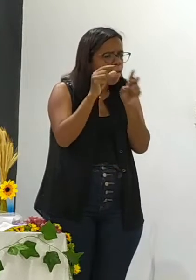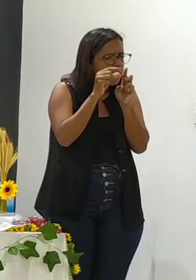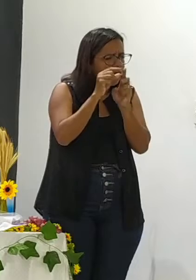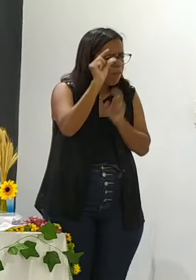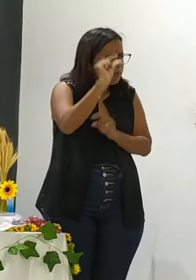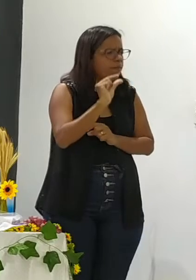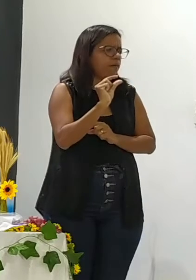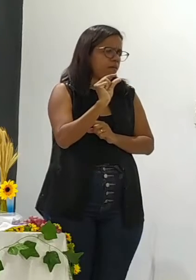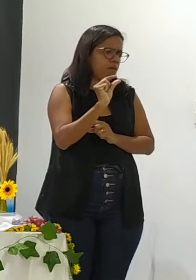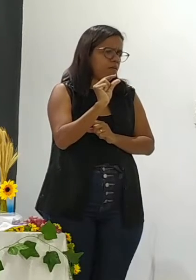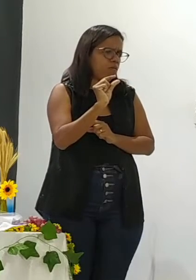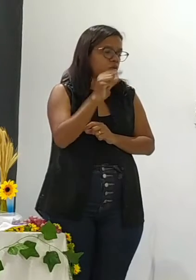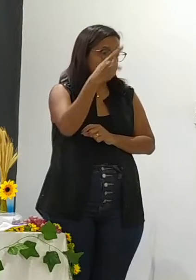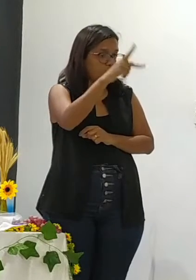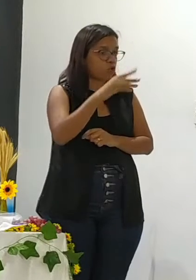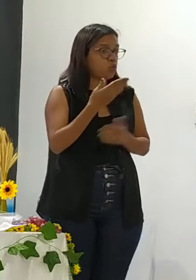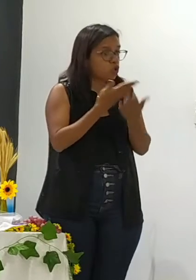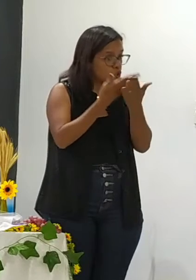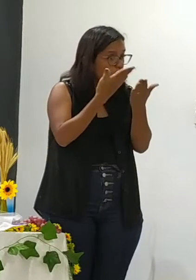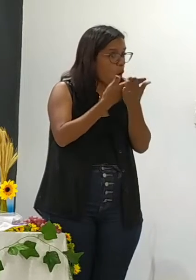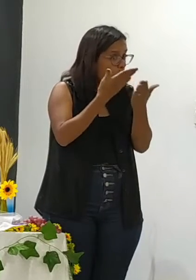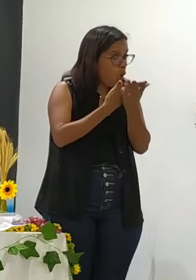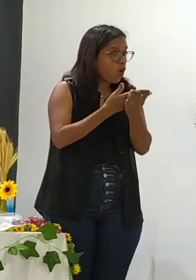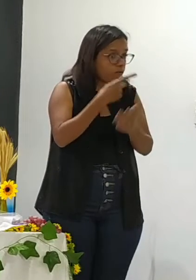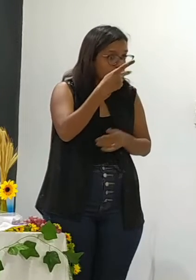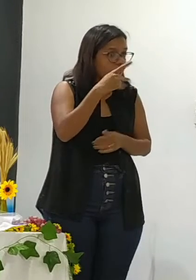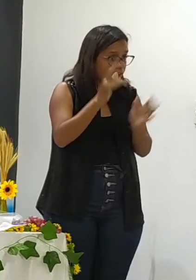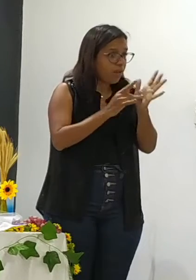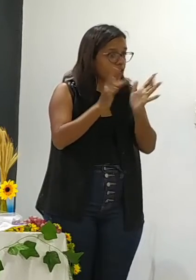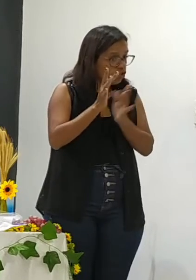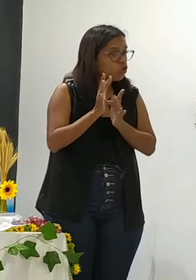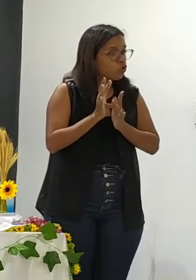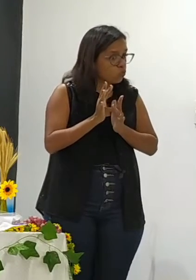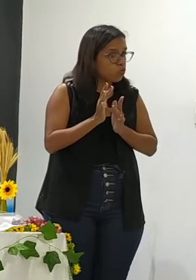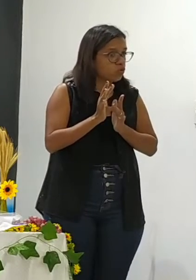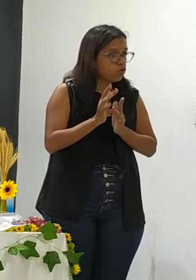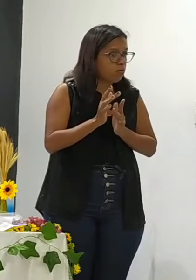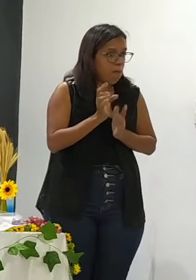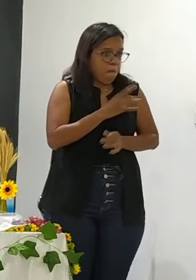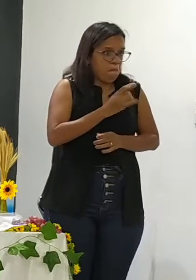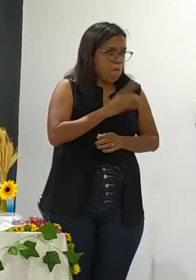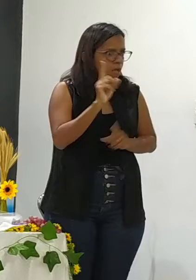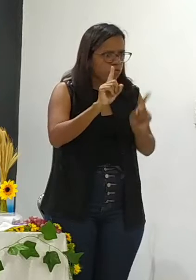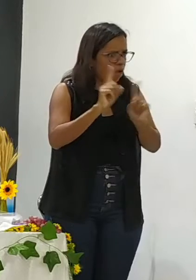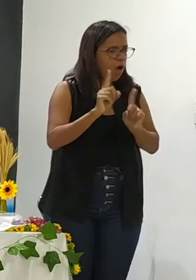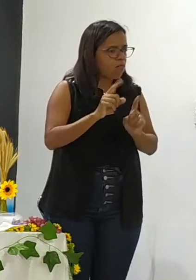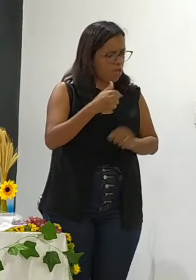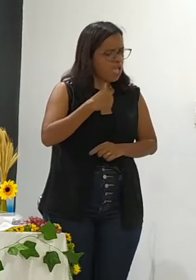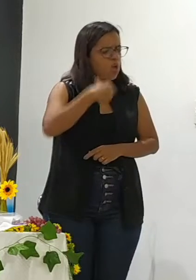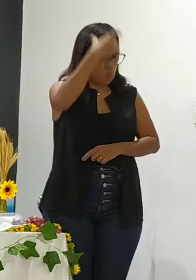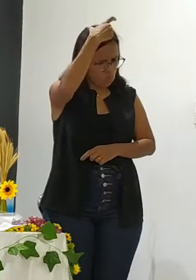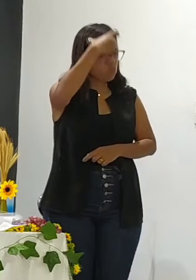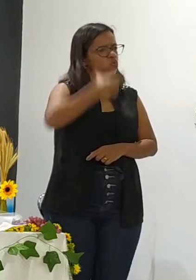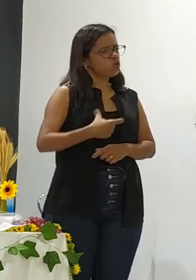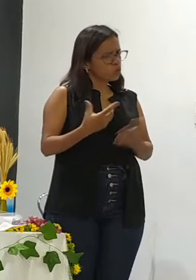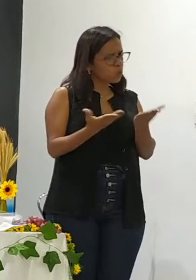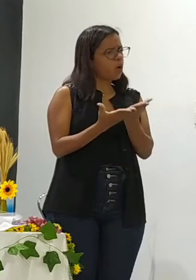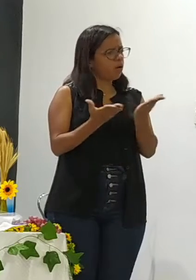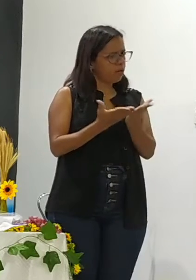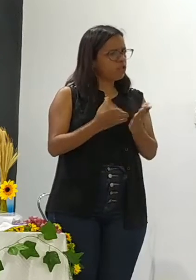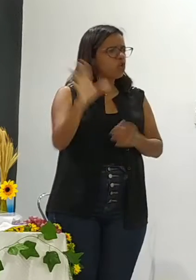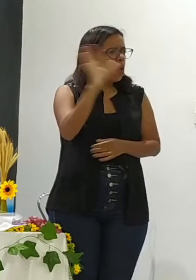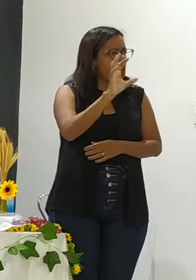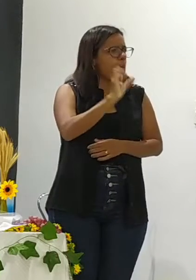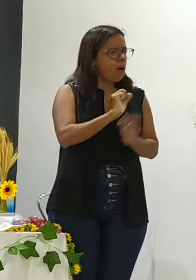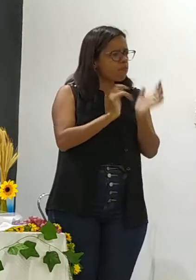pequena. É você estiver na sua escola, você falar de Jesus. Você não tem medo de declarar: não, eu sou evangélico, eu